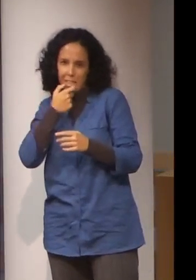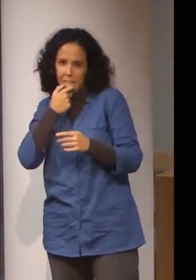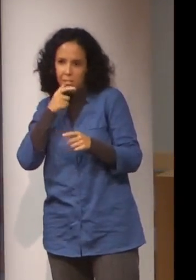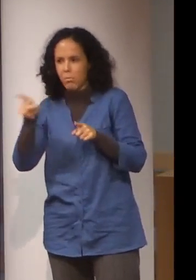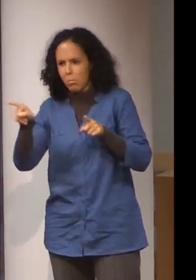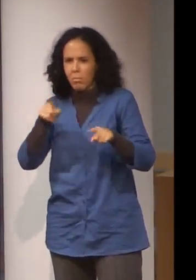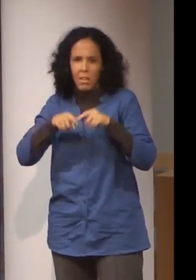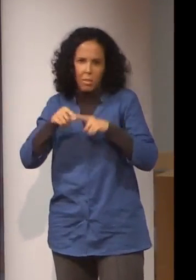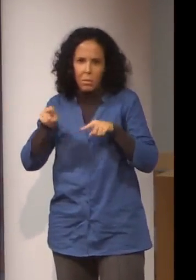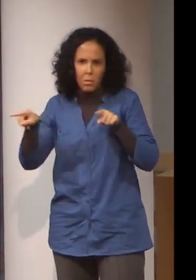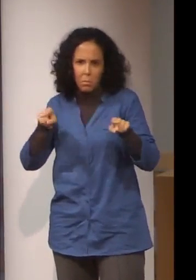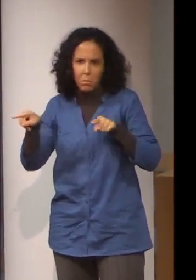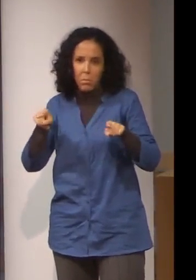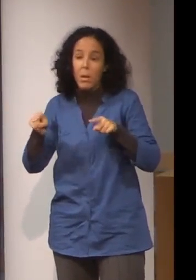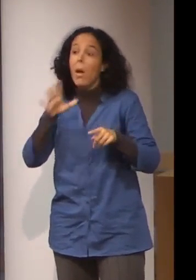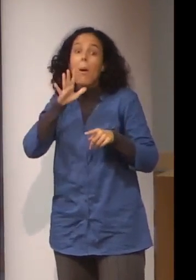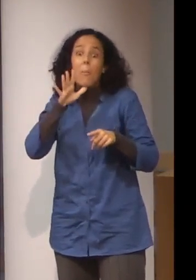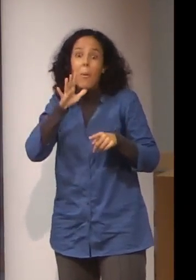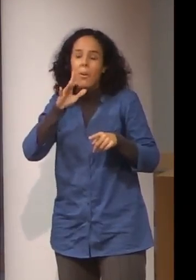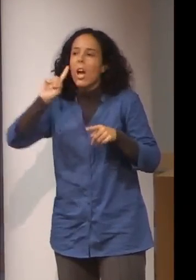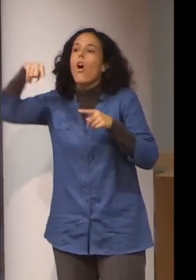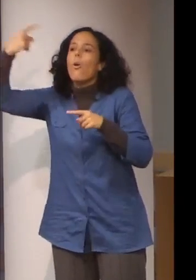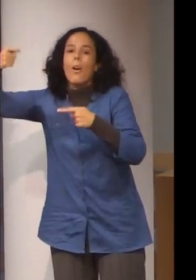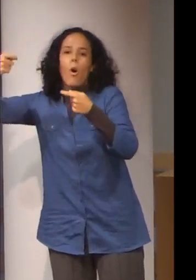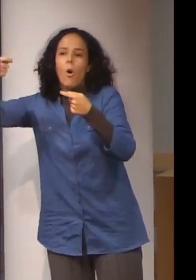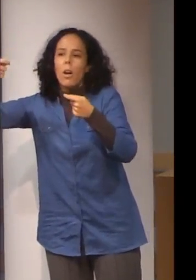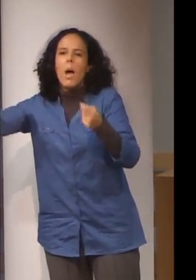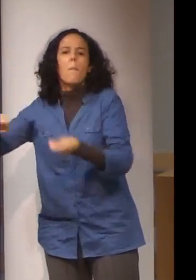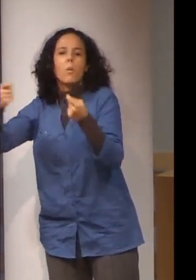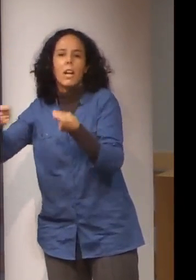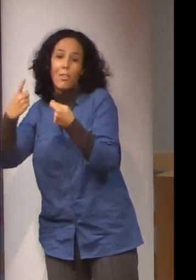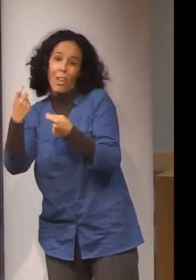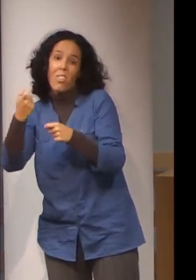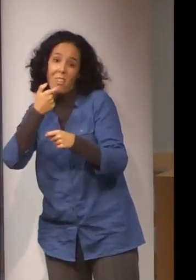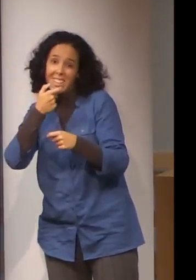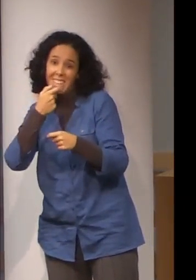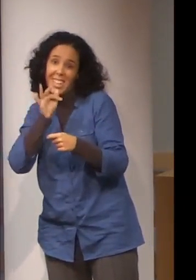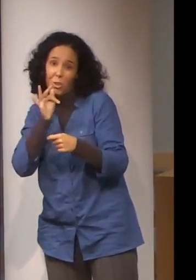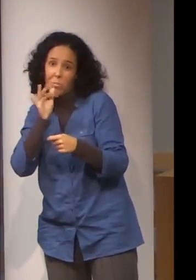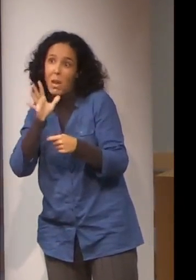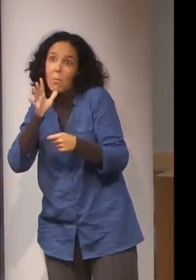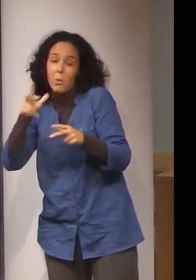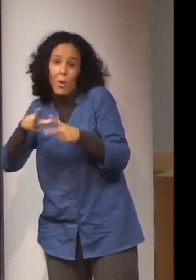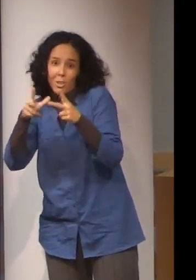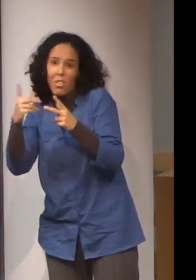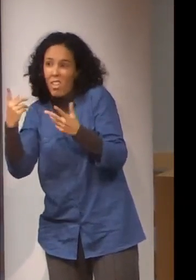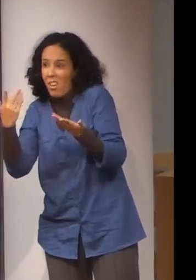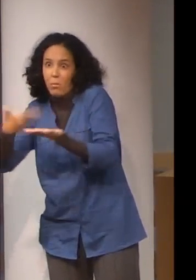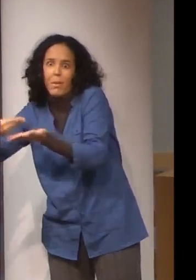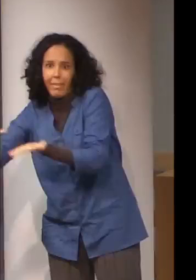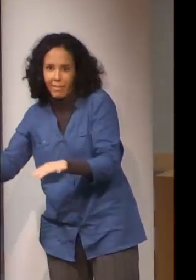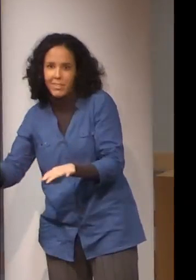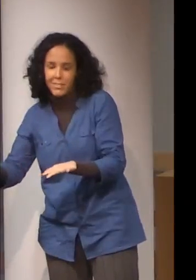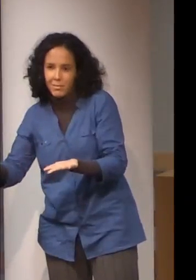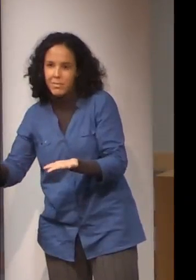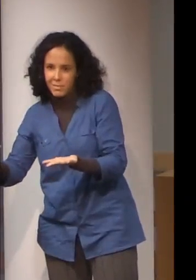el profesor. Y en inglés, había veces que también había que alternar con esa otra lengua. porque para poder publicar también se